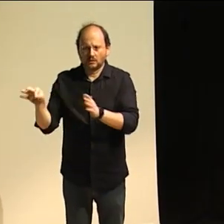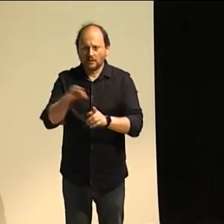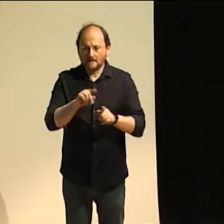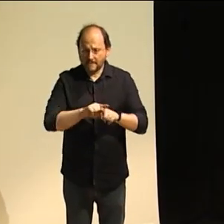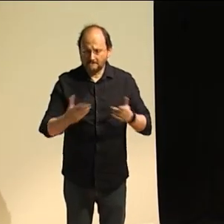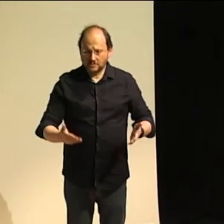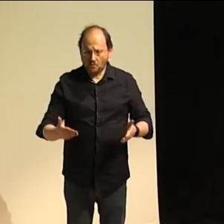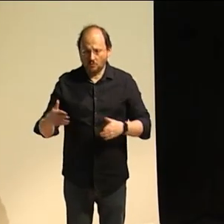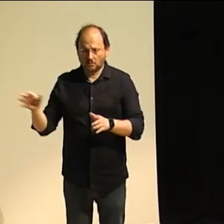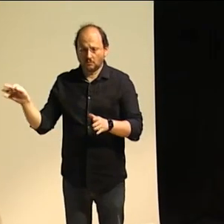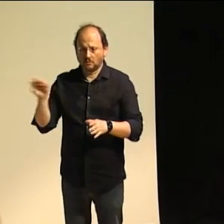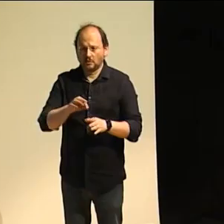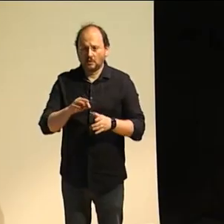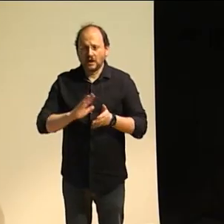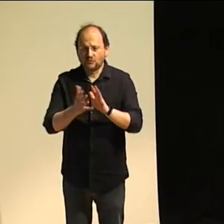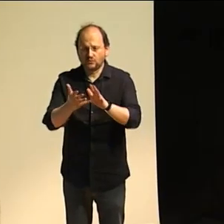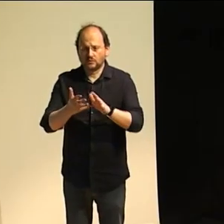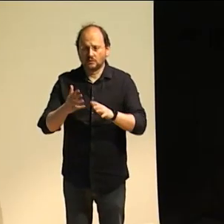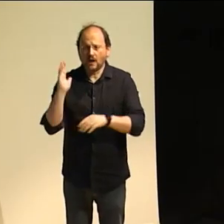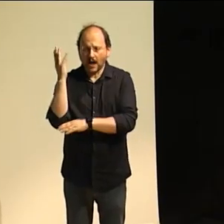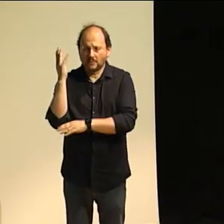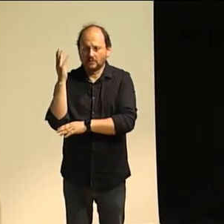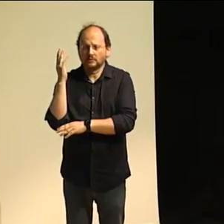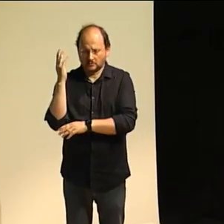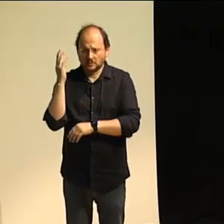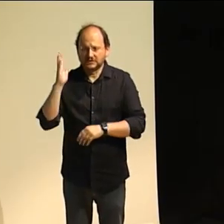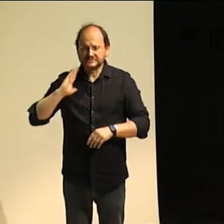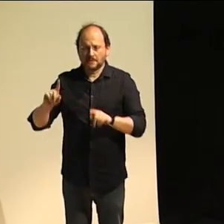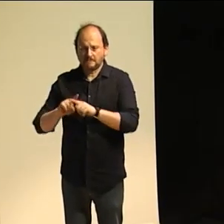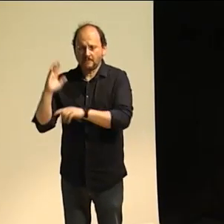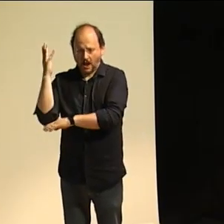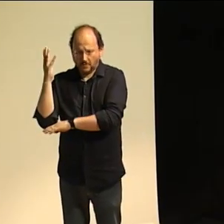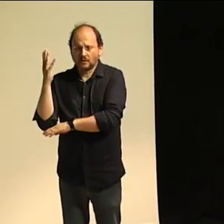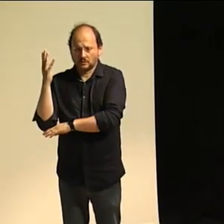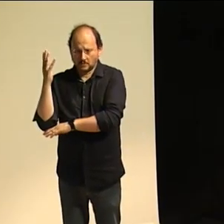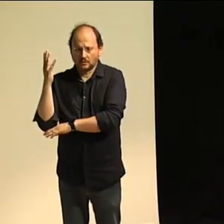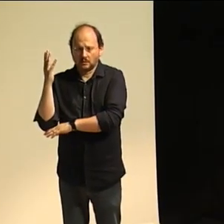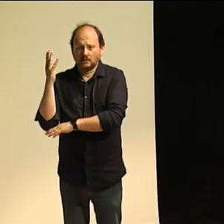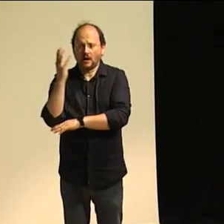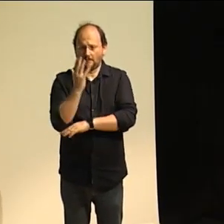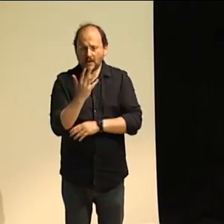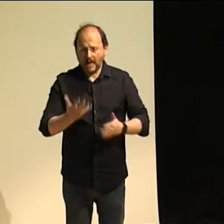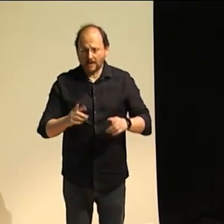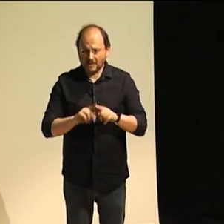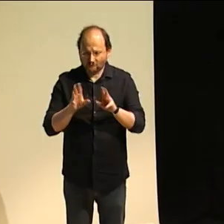Vous avez mis en évidence que d'anciens signes ont perduré à travers les